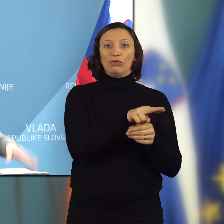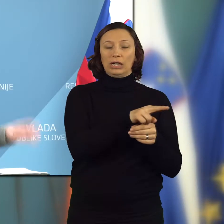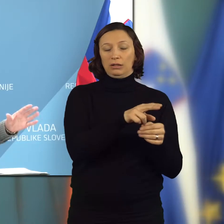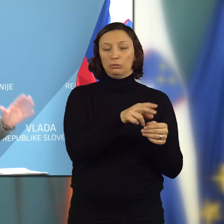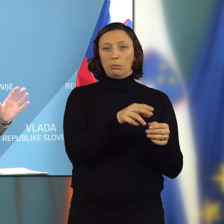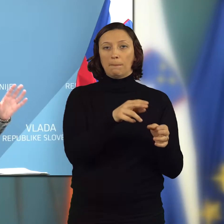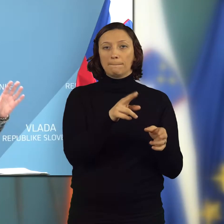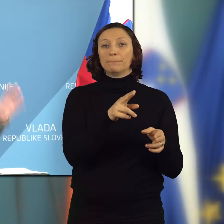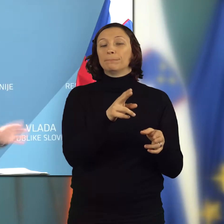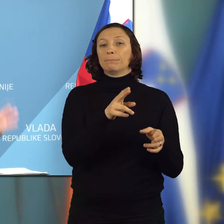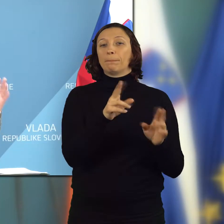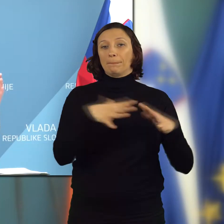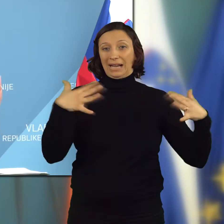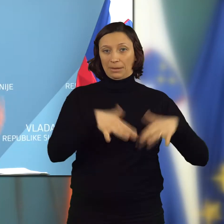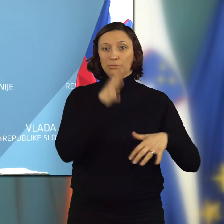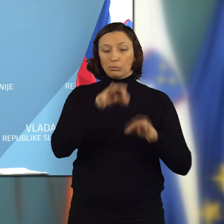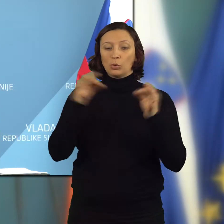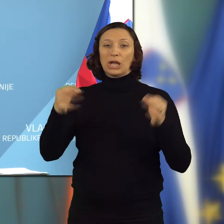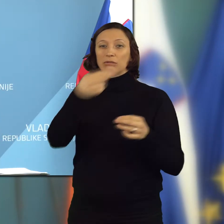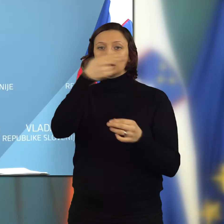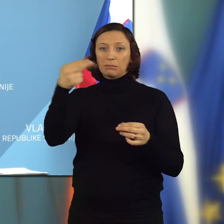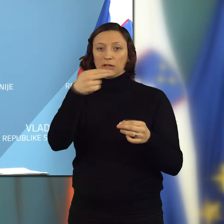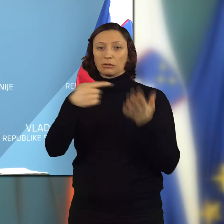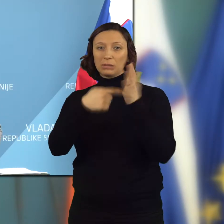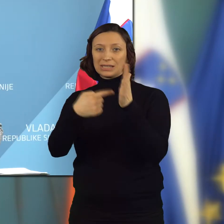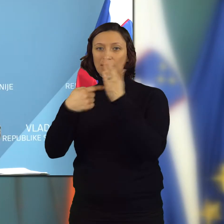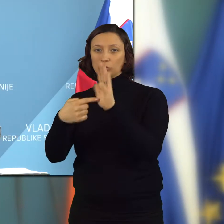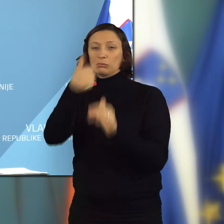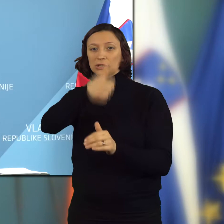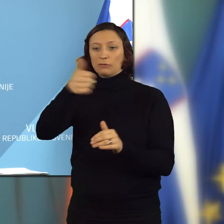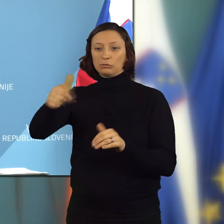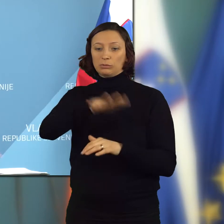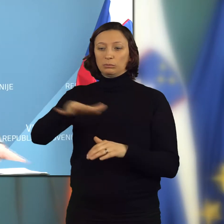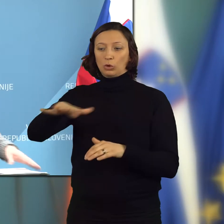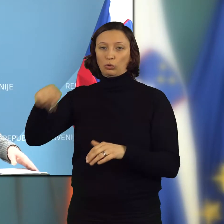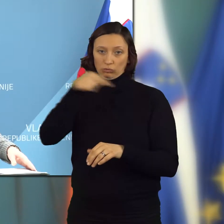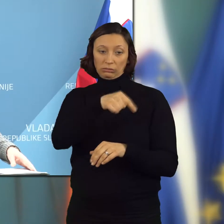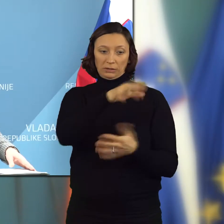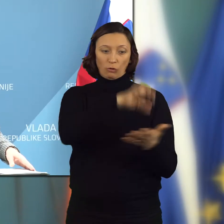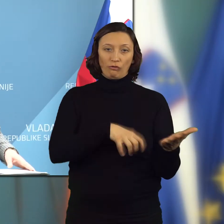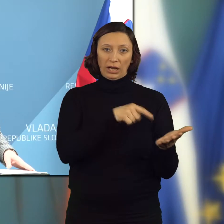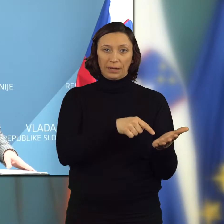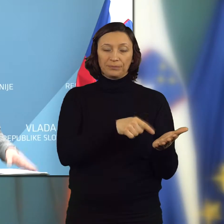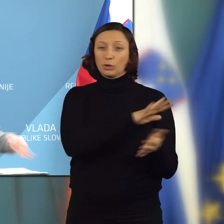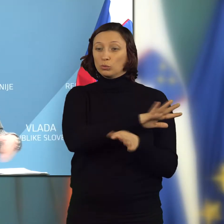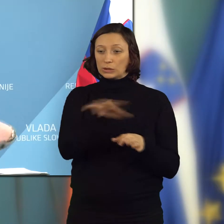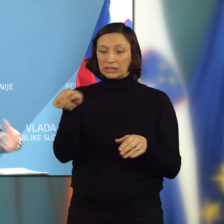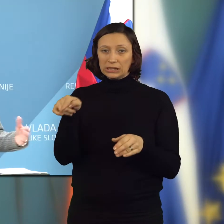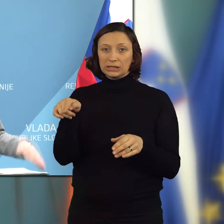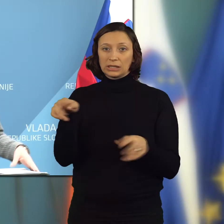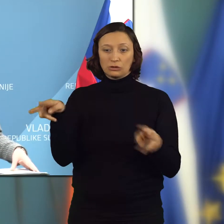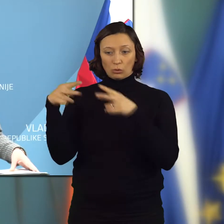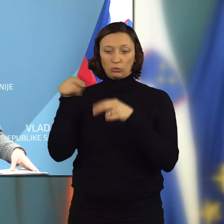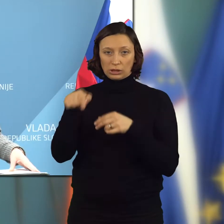parlamentu bomo javnosti tematsko predstavili posamezna področja te novele, tako da bodo vsi, ki